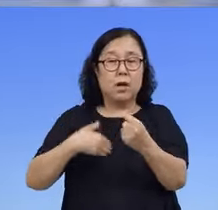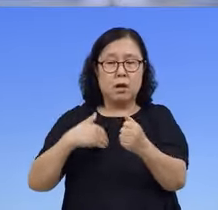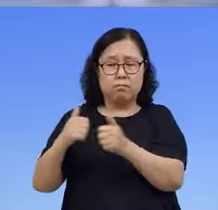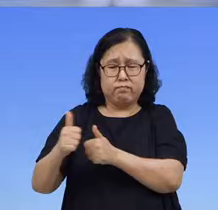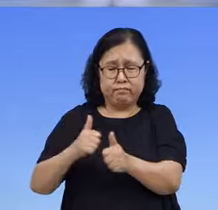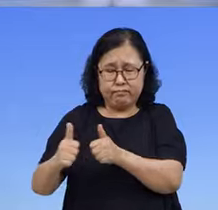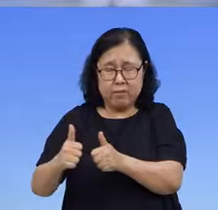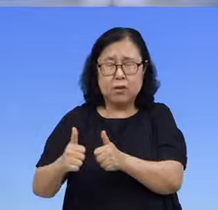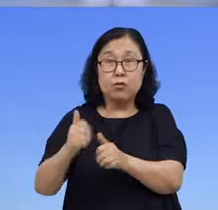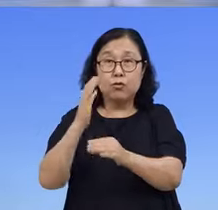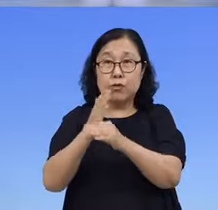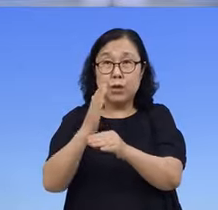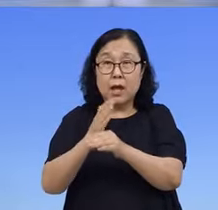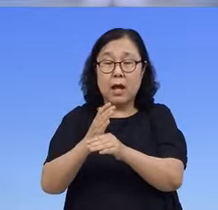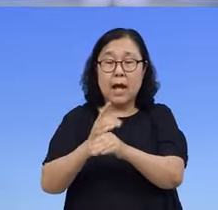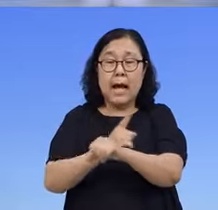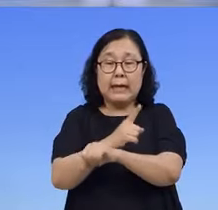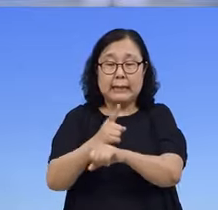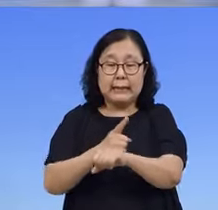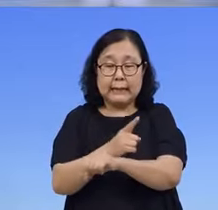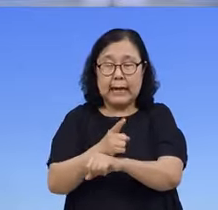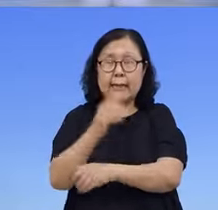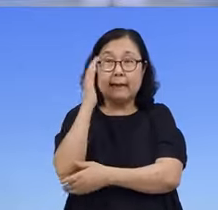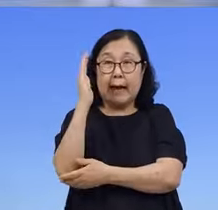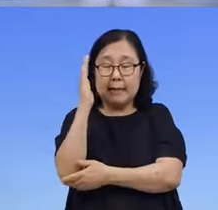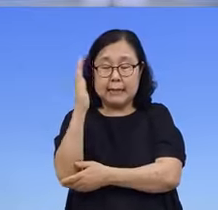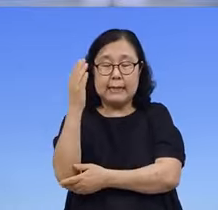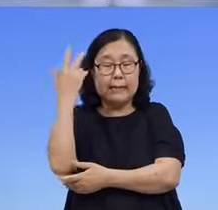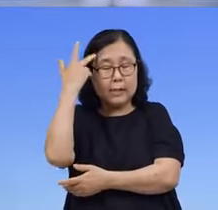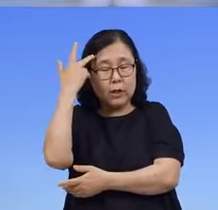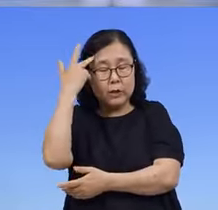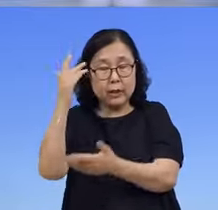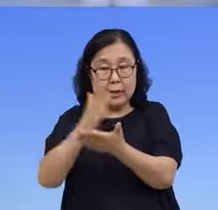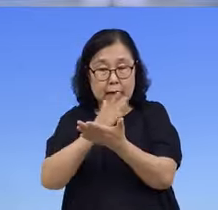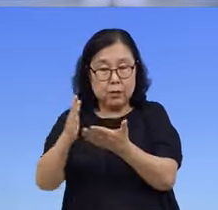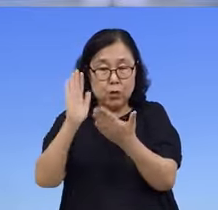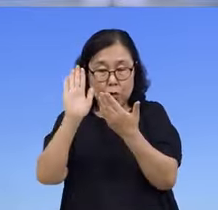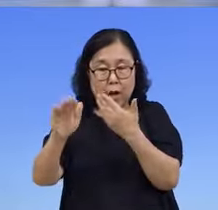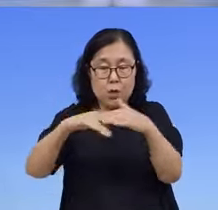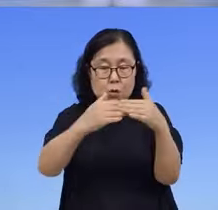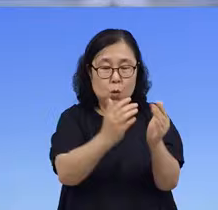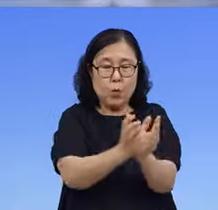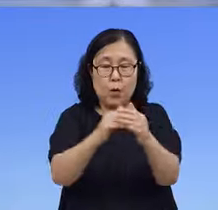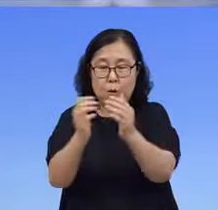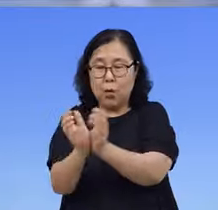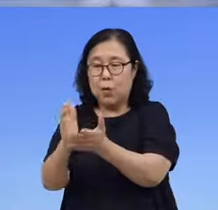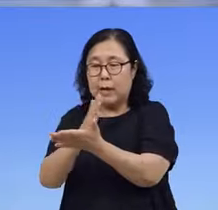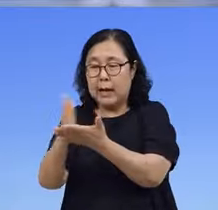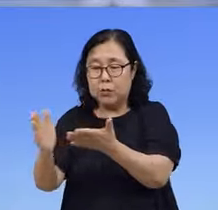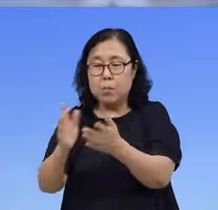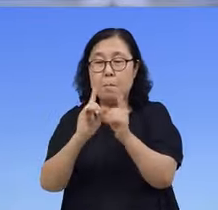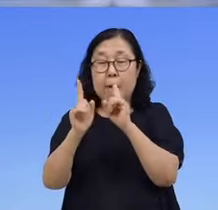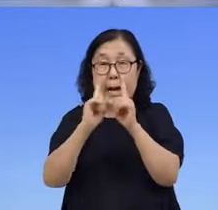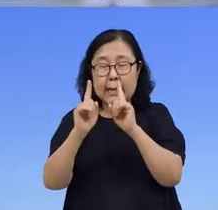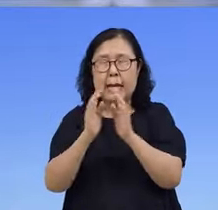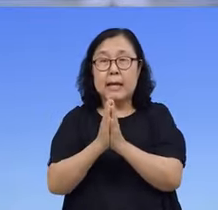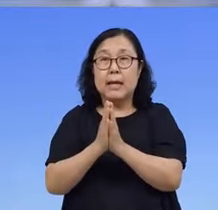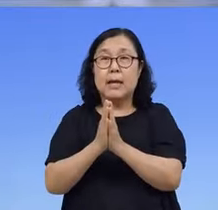경쟁 구도인데, 그날 이제 제 1시간 강의 왜 이렇게 하는지에 대한 정신을 나누고 난 다음에 조별로 나눈